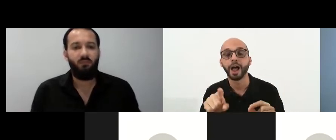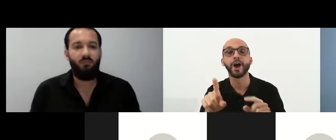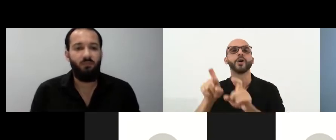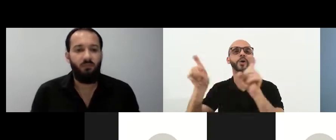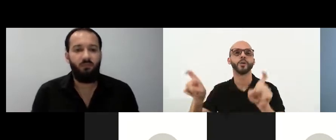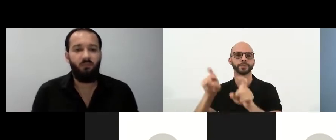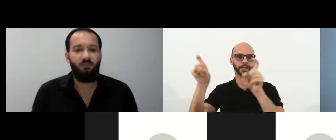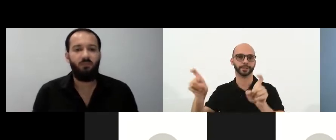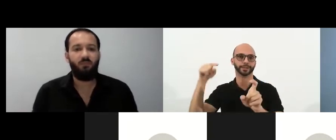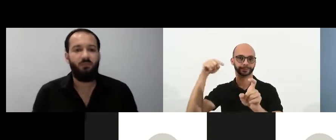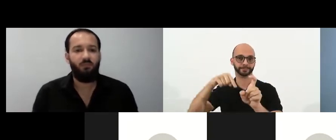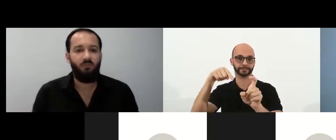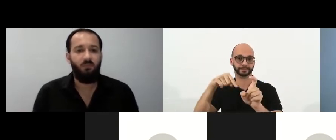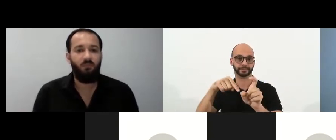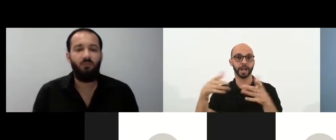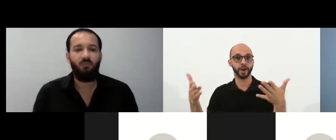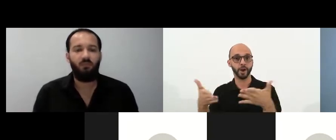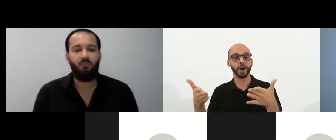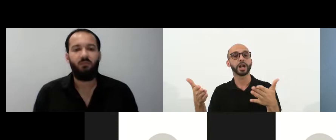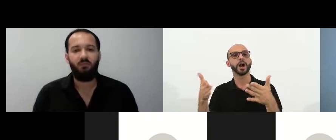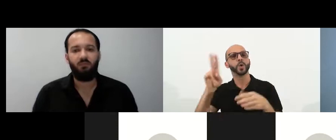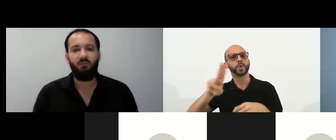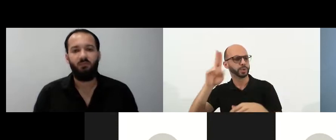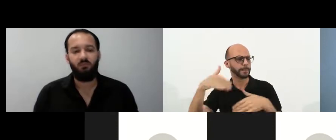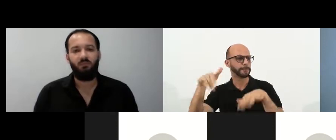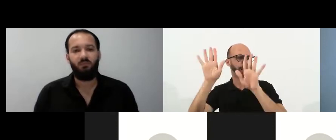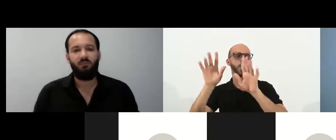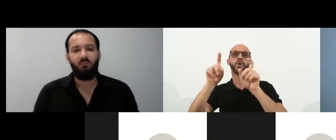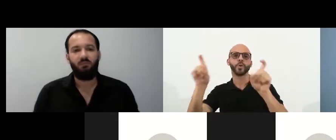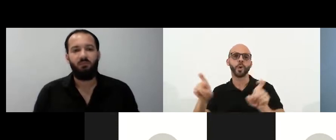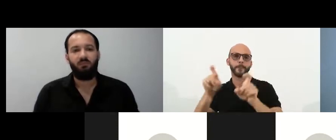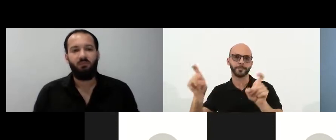o principal era o quê? Era o computador.